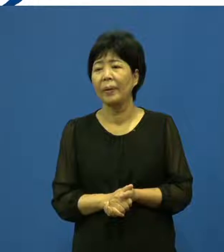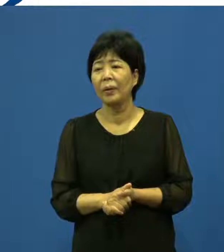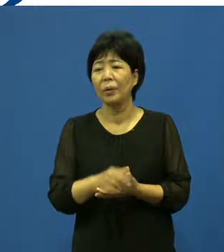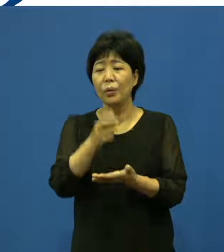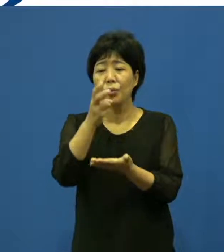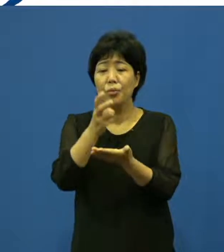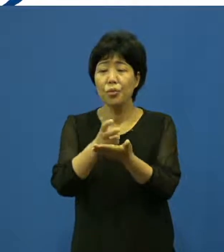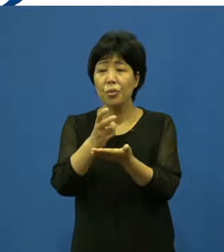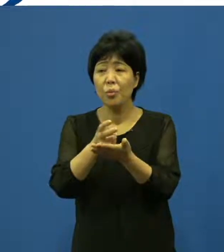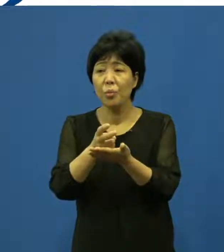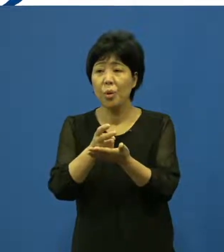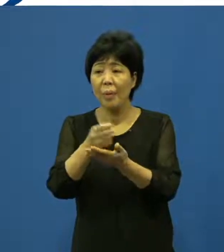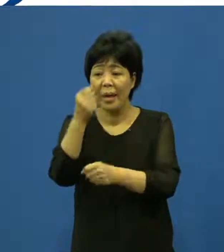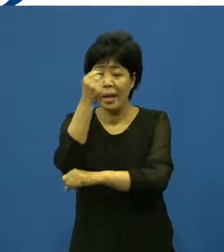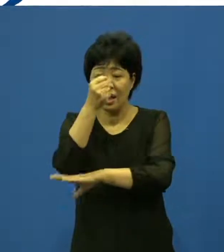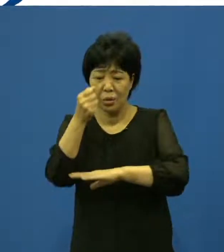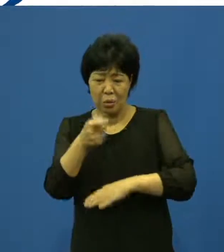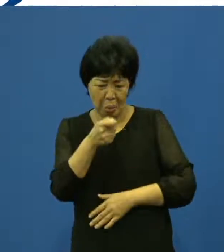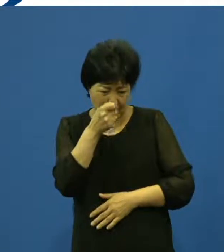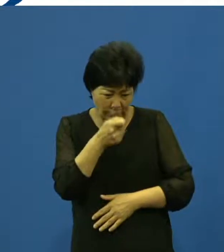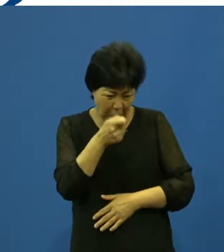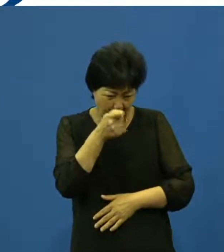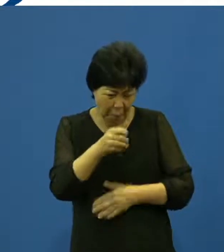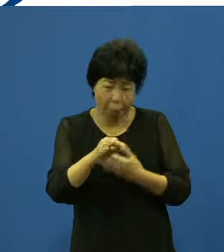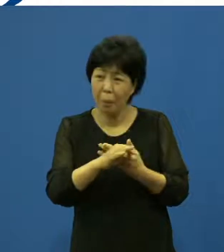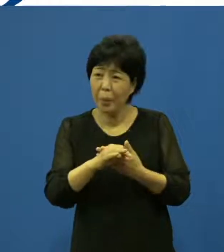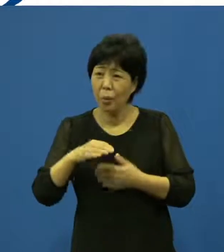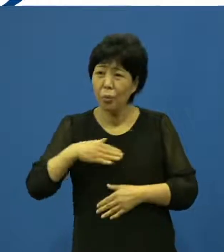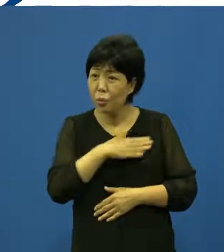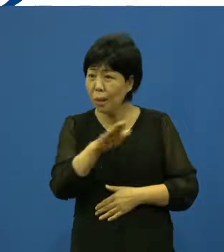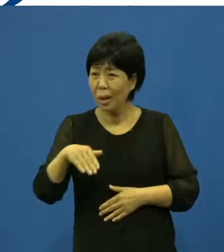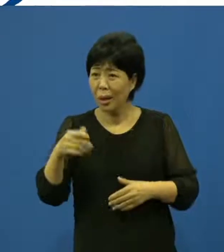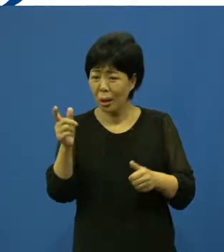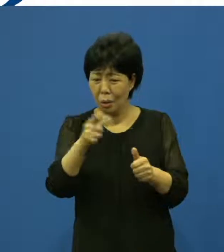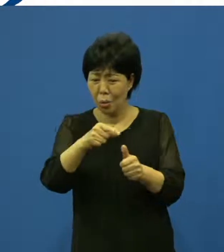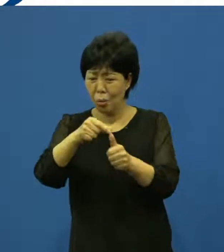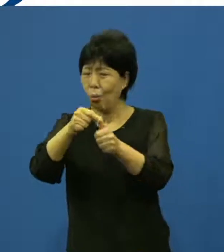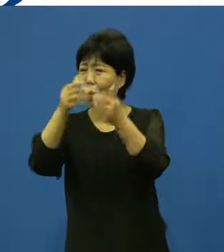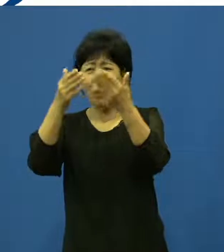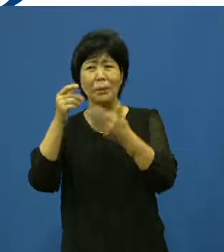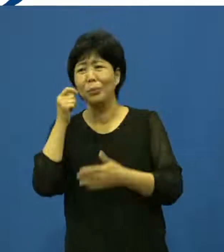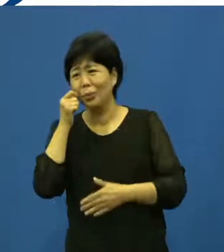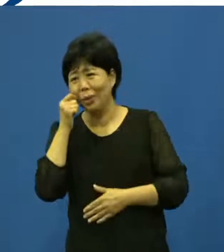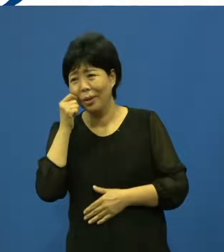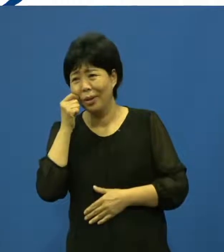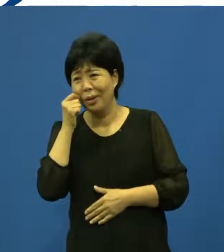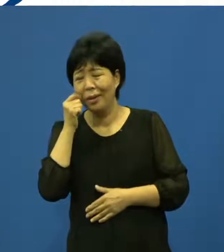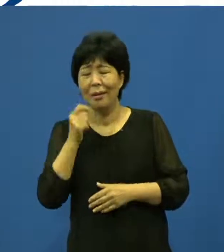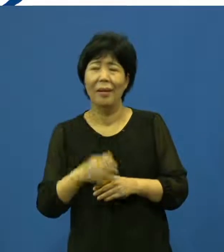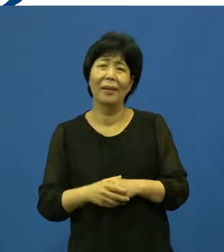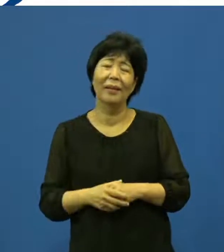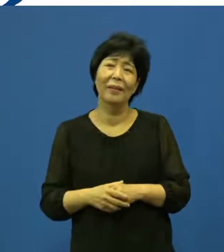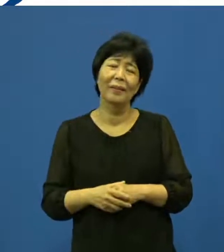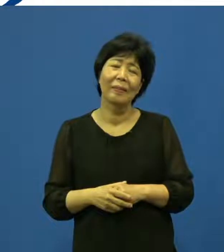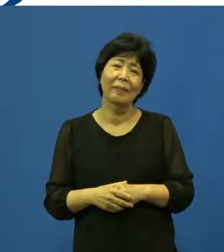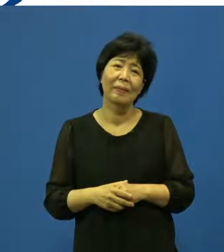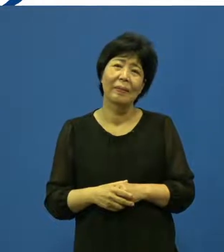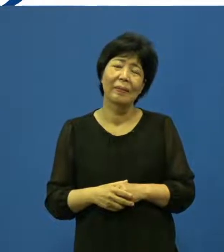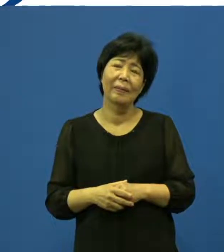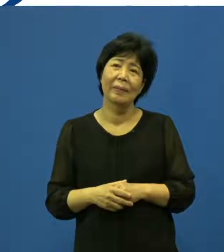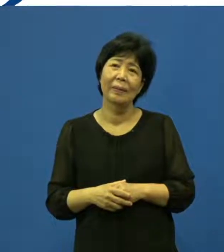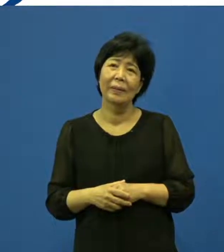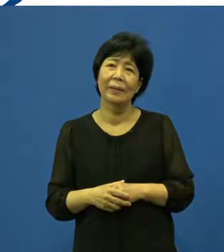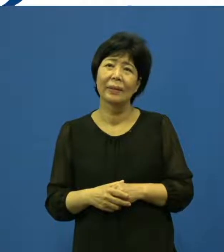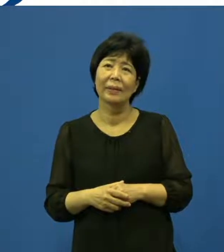율법의 잣대로 우리를 대하셨다면 우리는 여기에서 존재할 수 없습니다. 여기 존재할 수 있는 사람이 한 명도 없습니다.